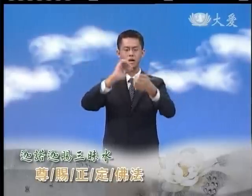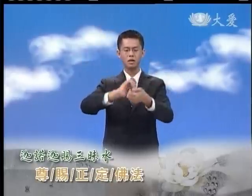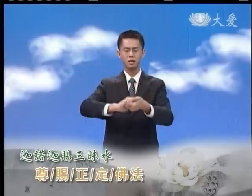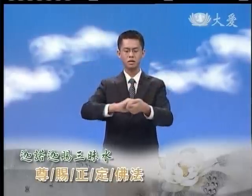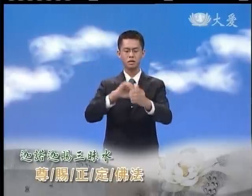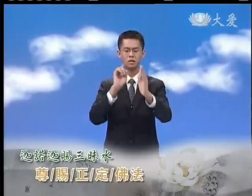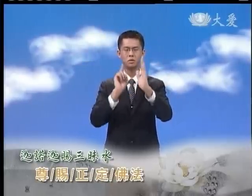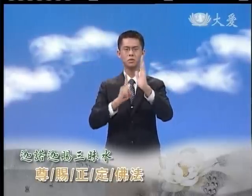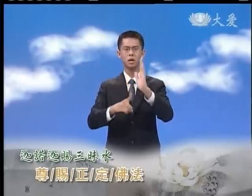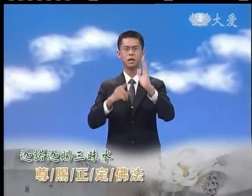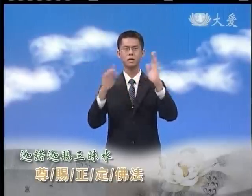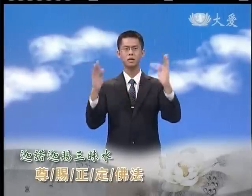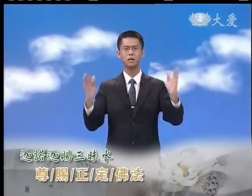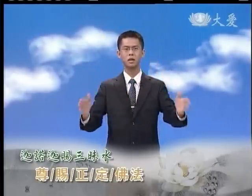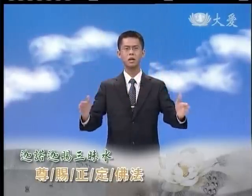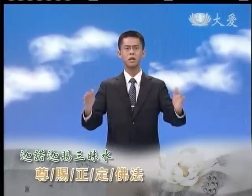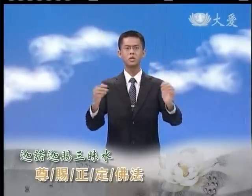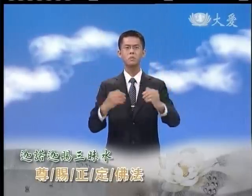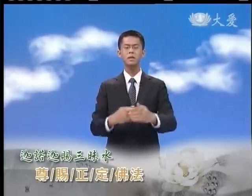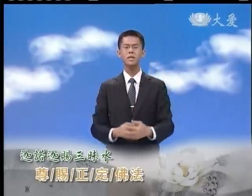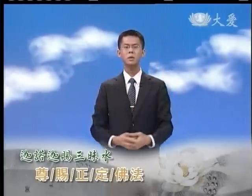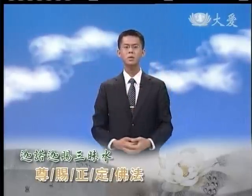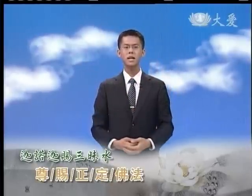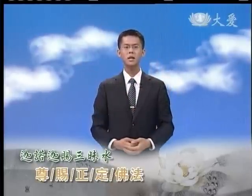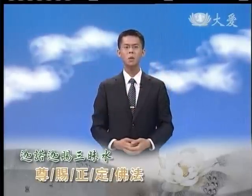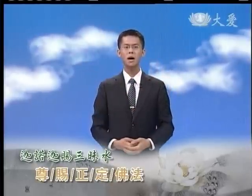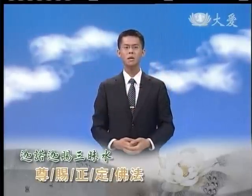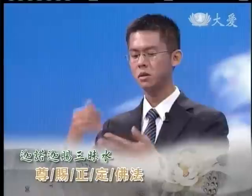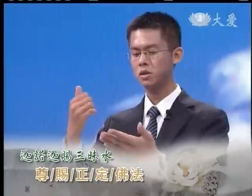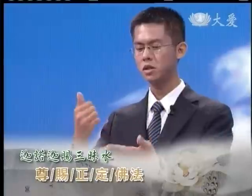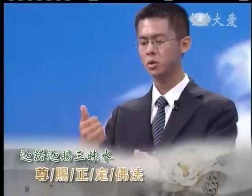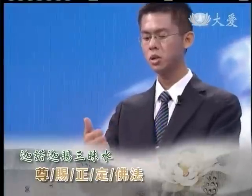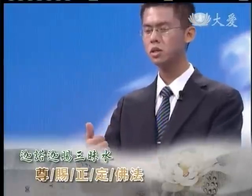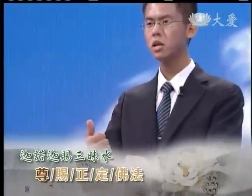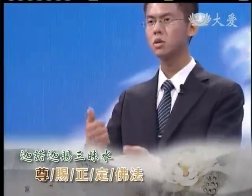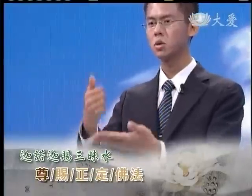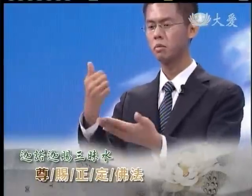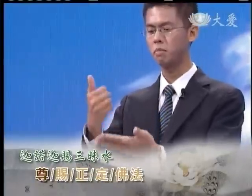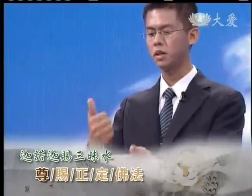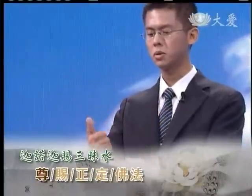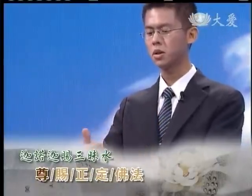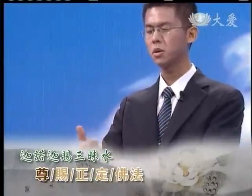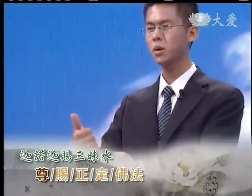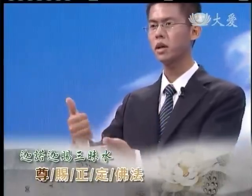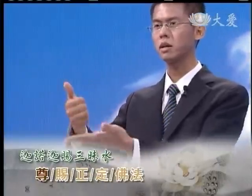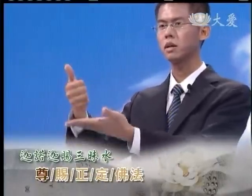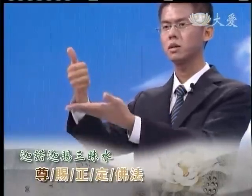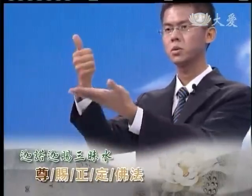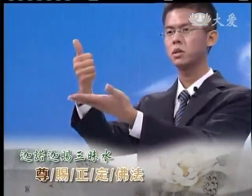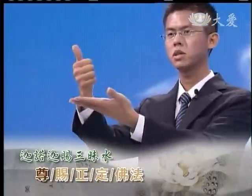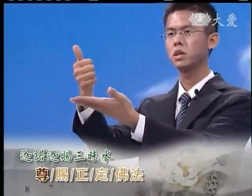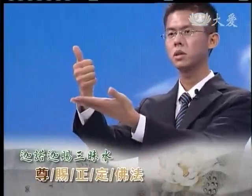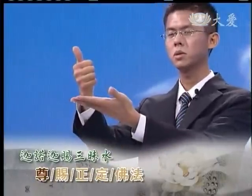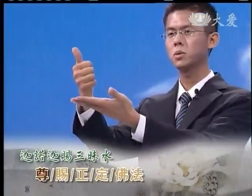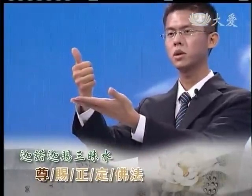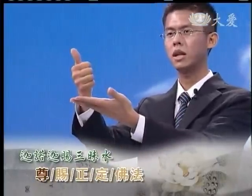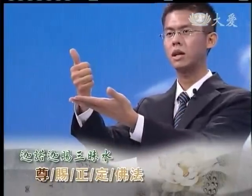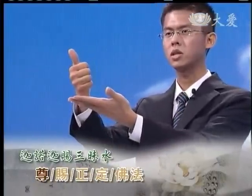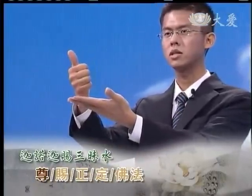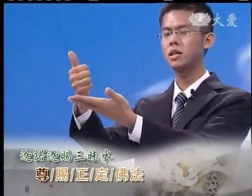昧水。这边迦诺迦的话，因为是尊者，所以我们比尊贵尊者的动作来呈